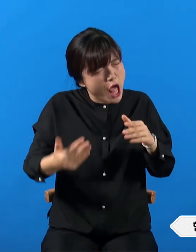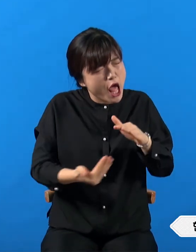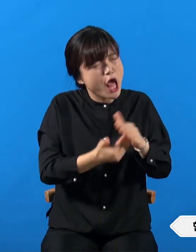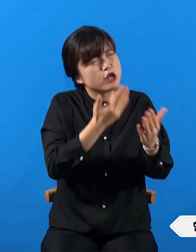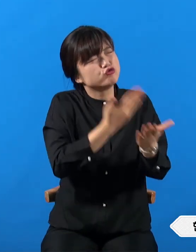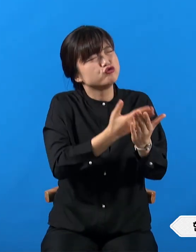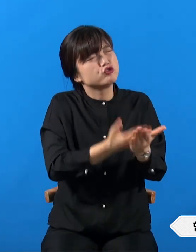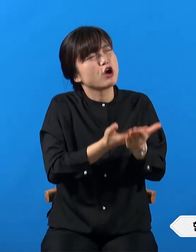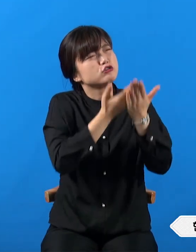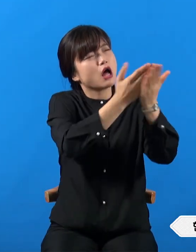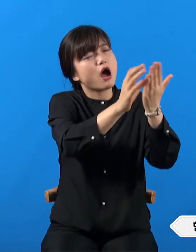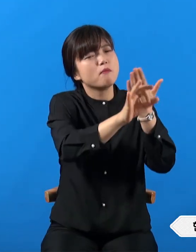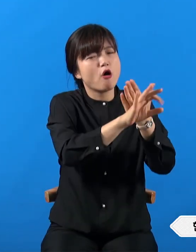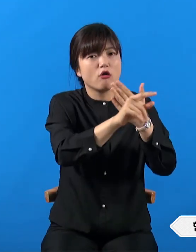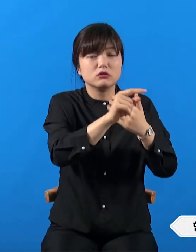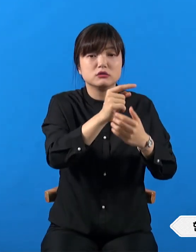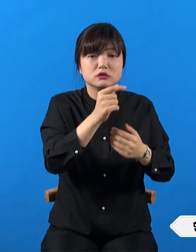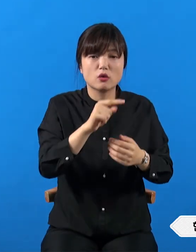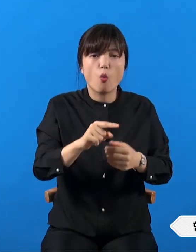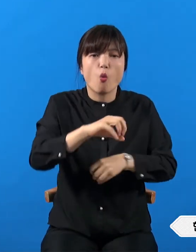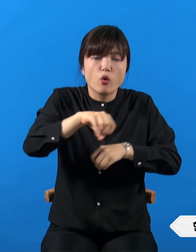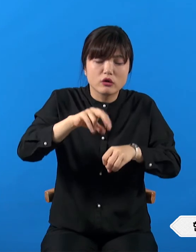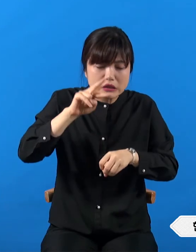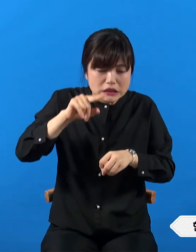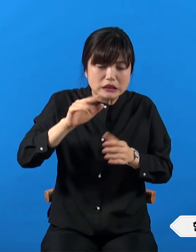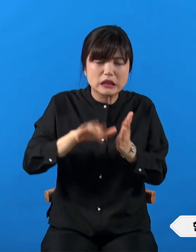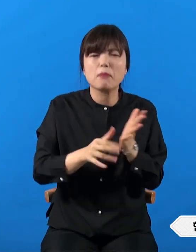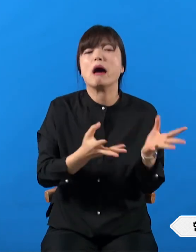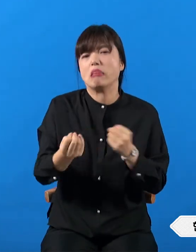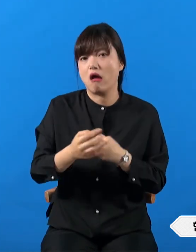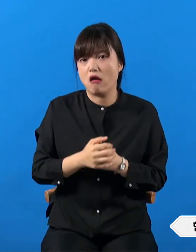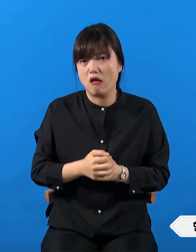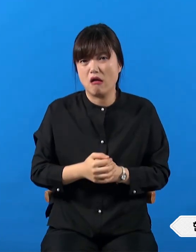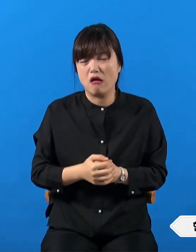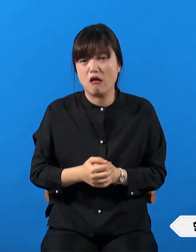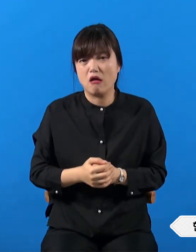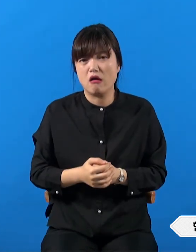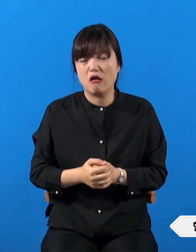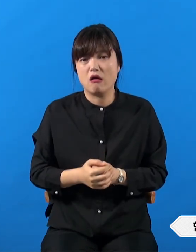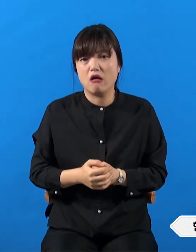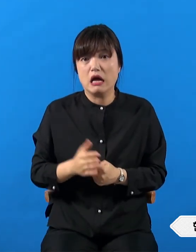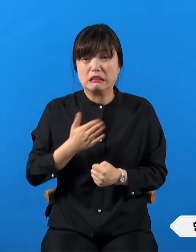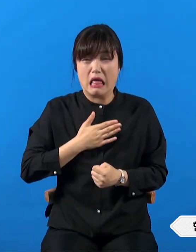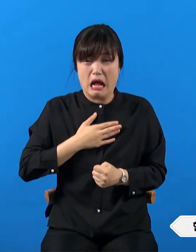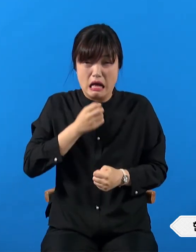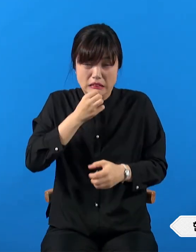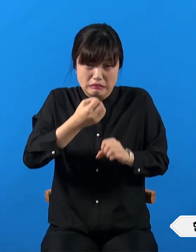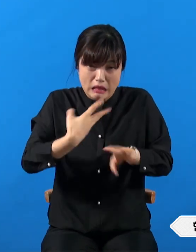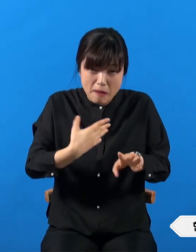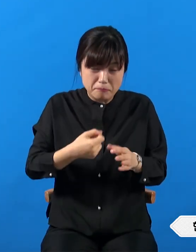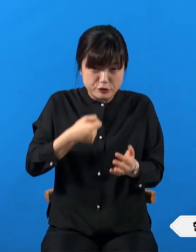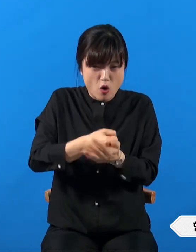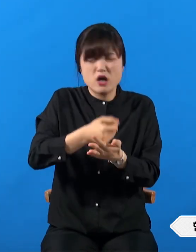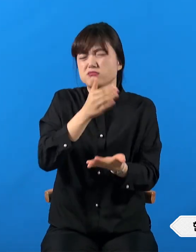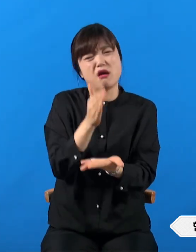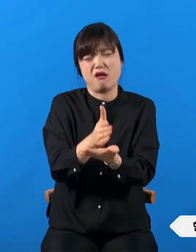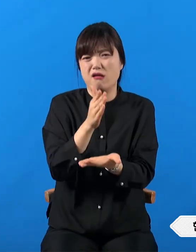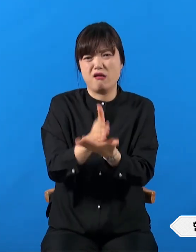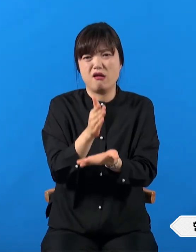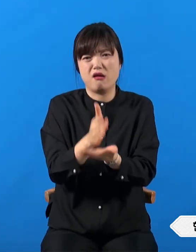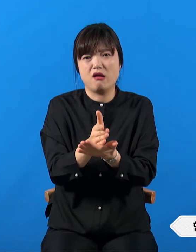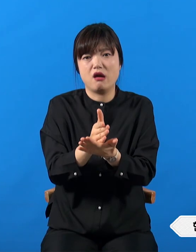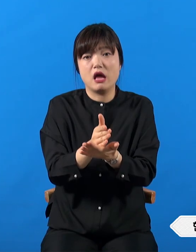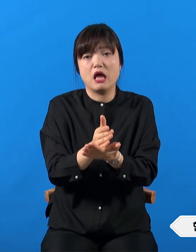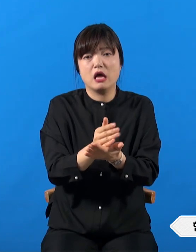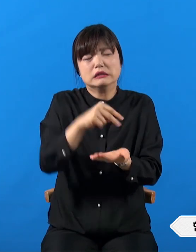답은 틀린 답일 때도 많습니다. 그러니까 내가 답을 제시하려고 하지 말고